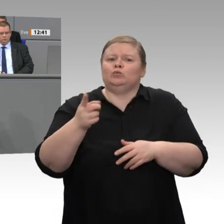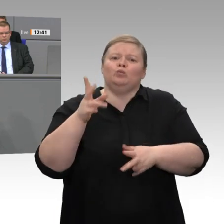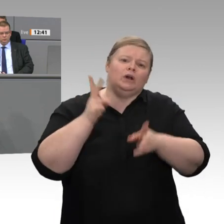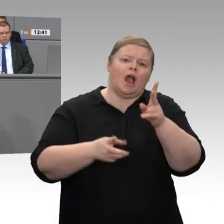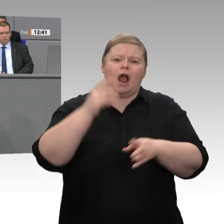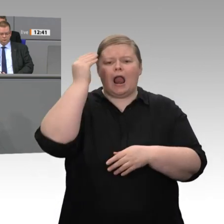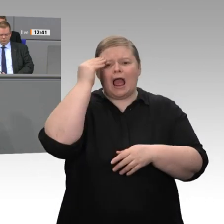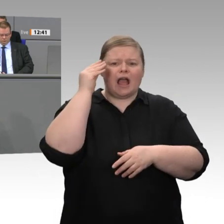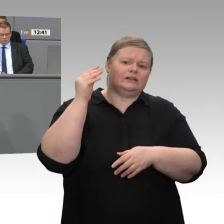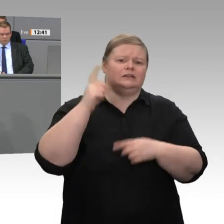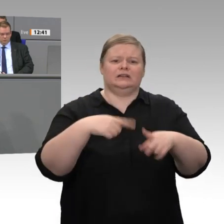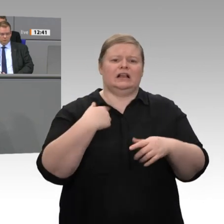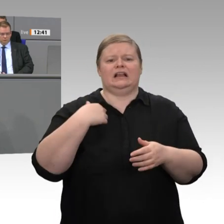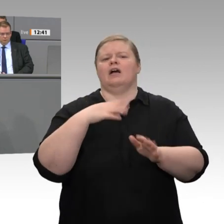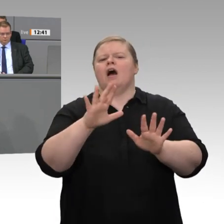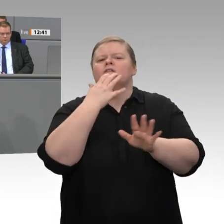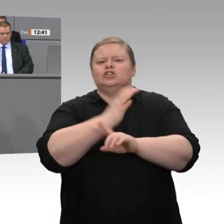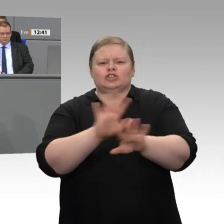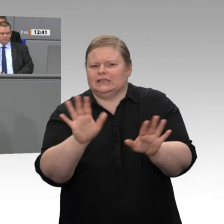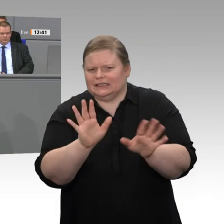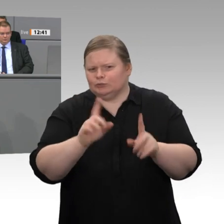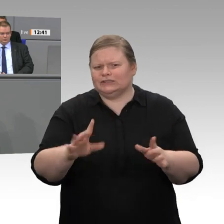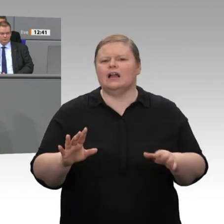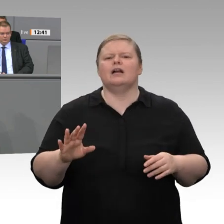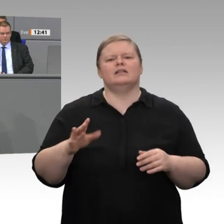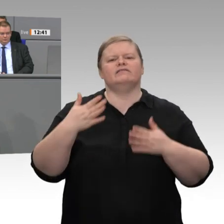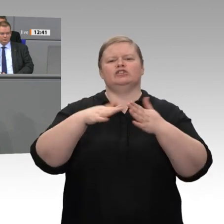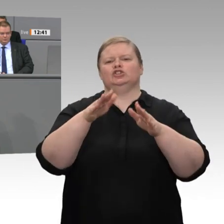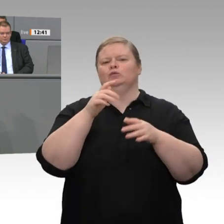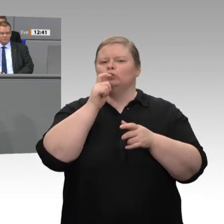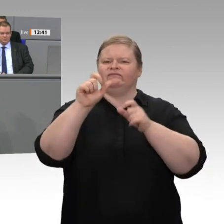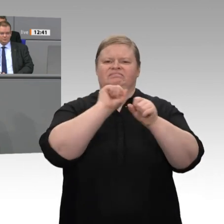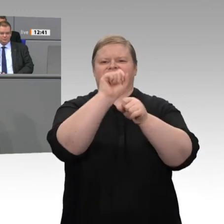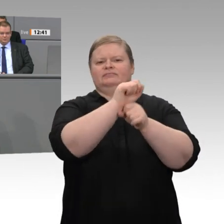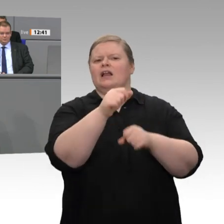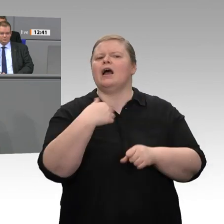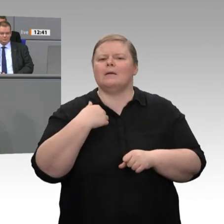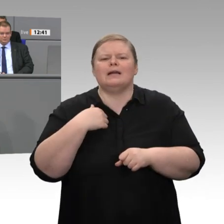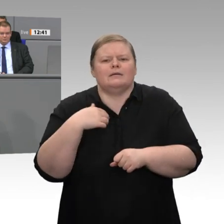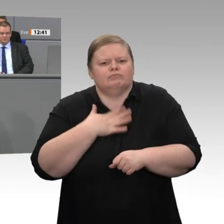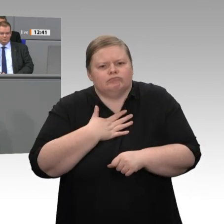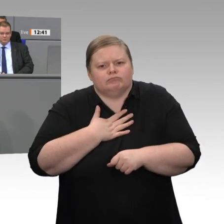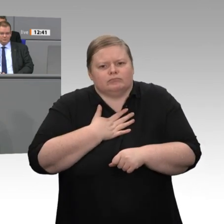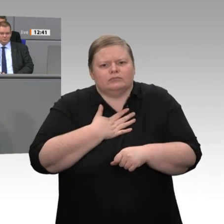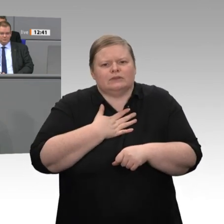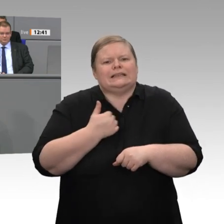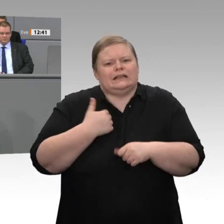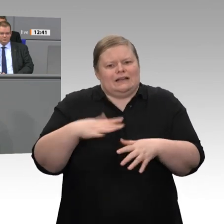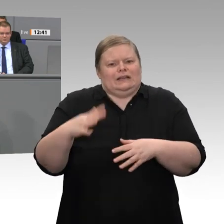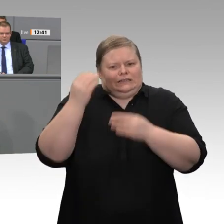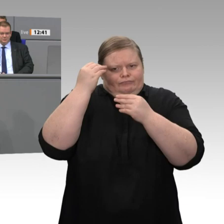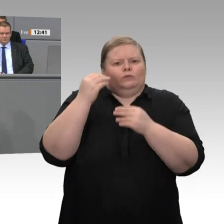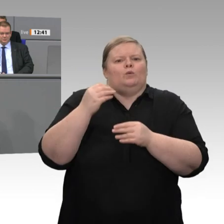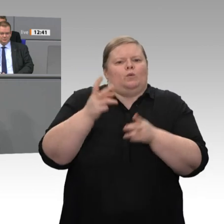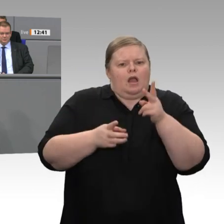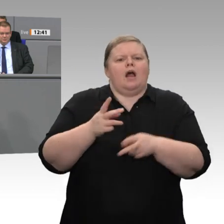genossen. Also Sie lernen aber dann relativ bald, dass es sowas gibt wie eine Ermessensbindung der Verwaltung. Und die entsteht entweder